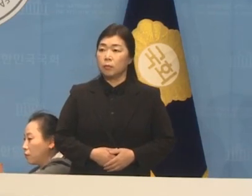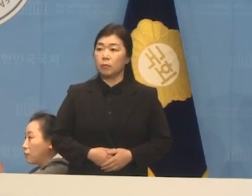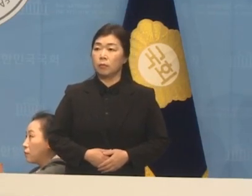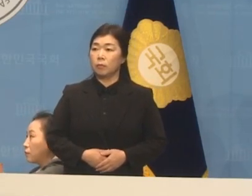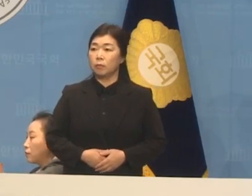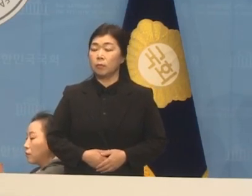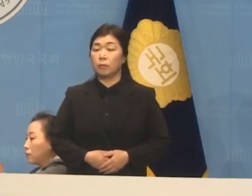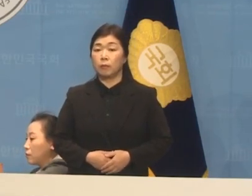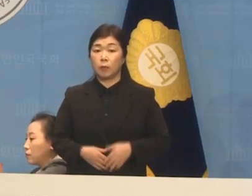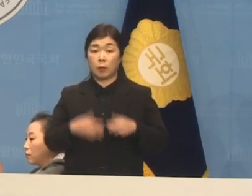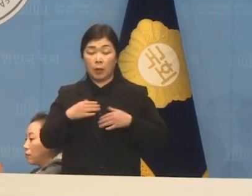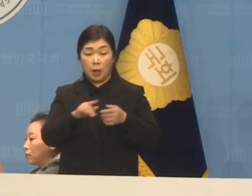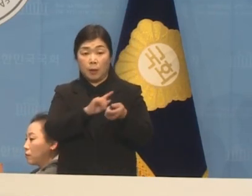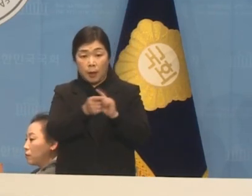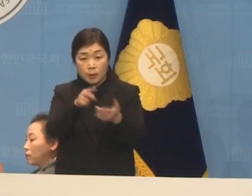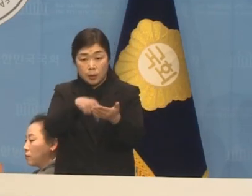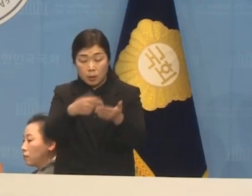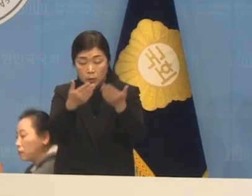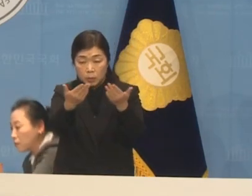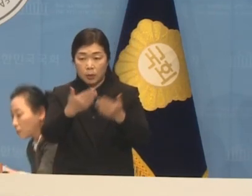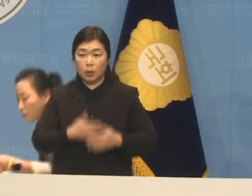제가 대독을 해드리겠습니다.